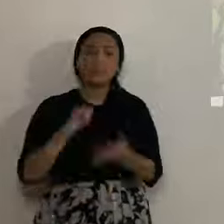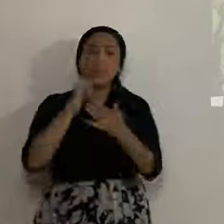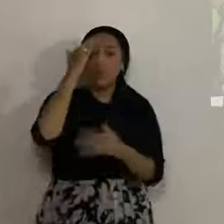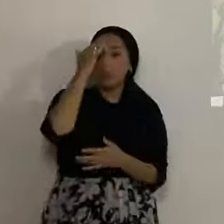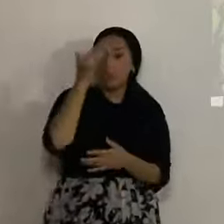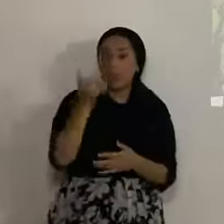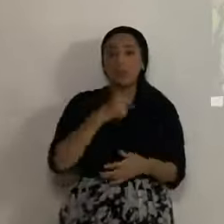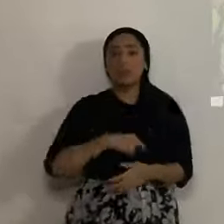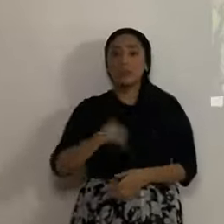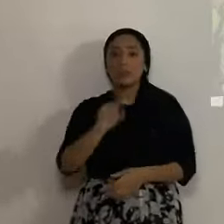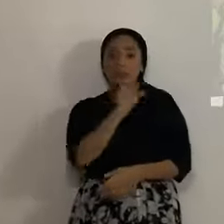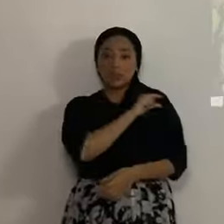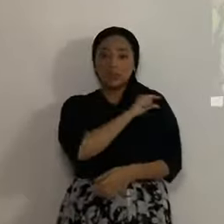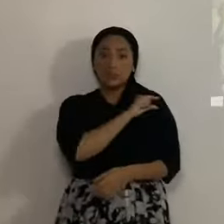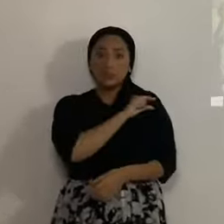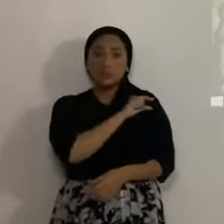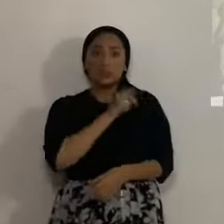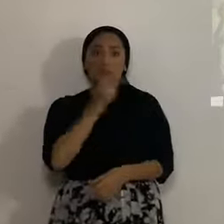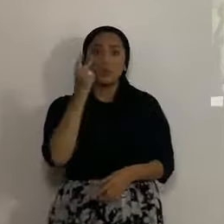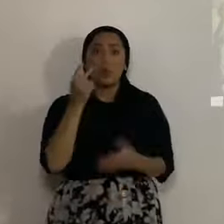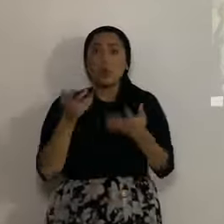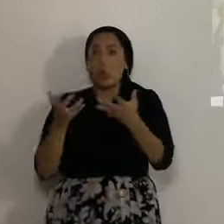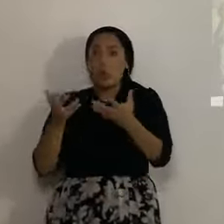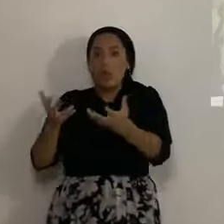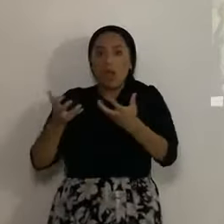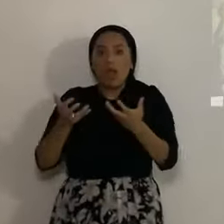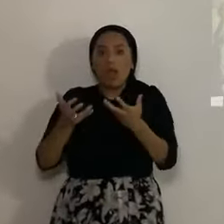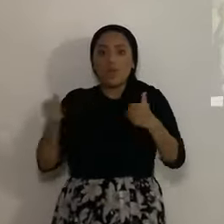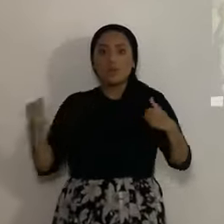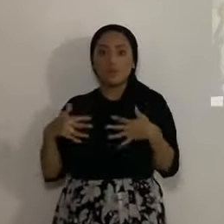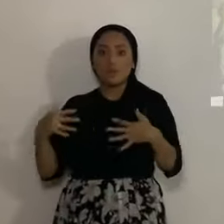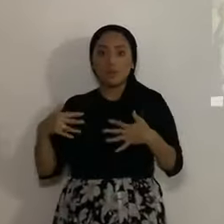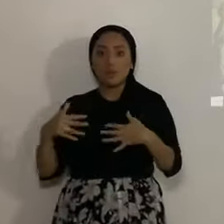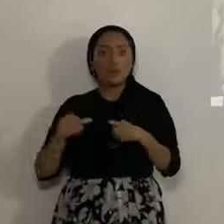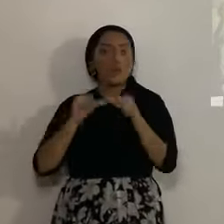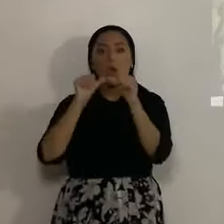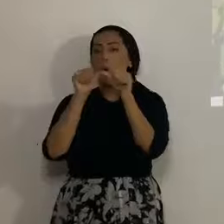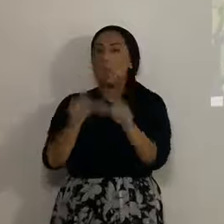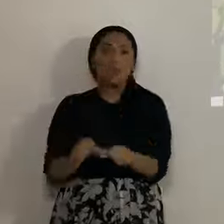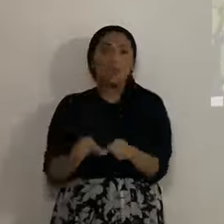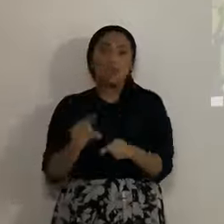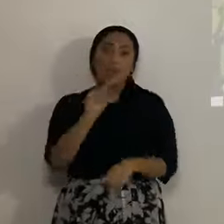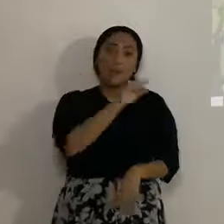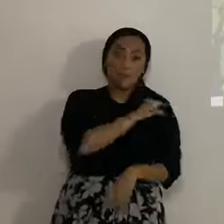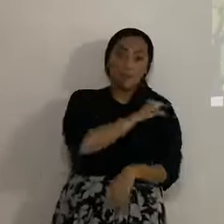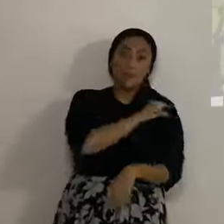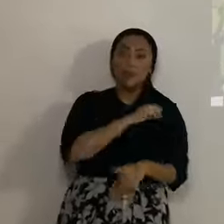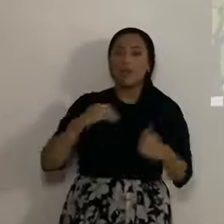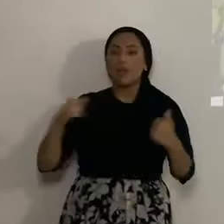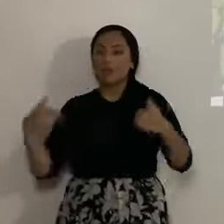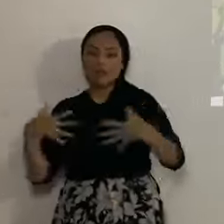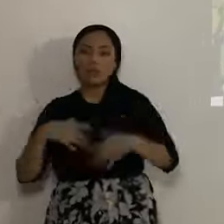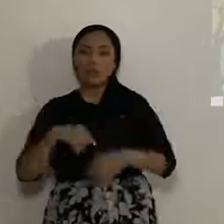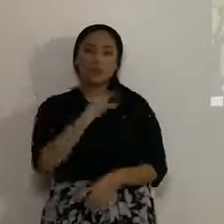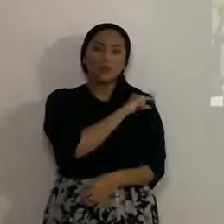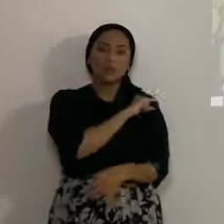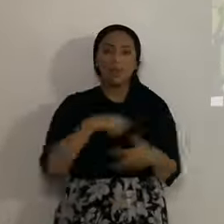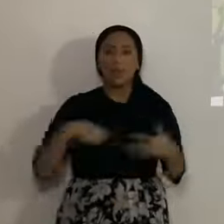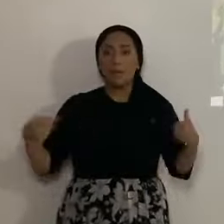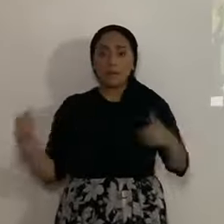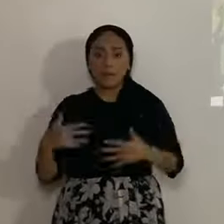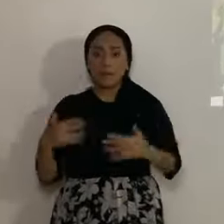tanto, la culpabilidad se ve atraída por el miedo, siempre, culpabilidad, miedo, culpabilidad, miedo,